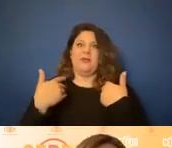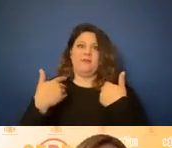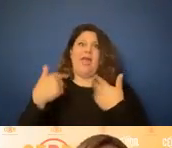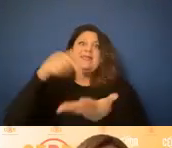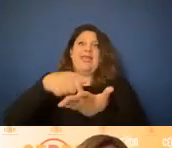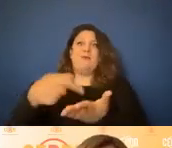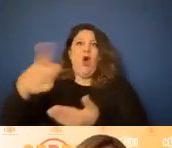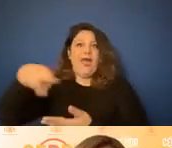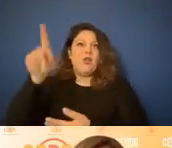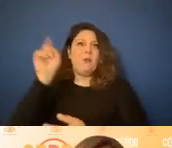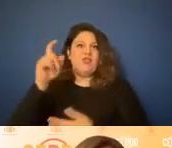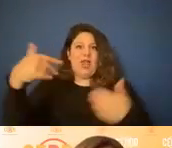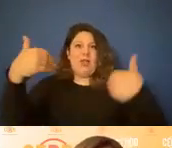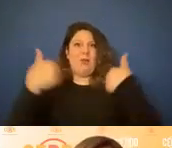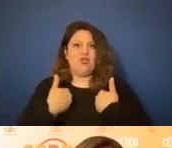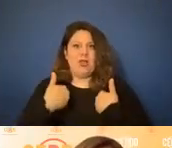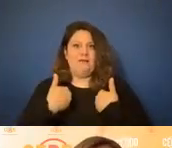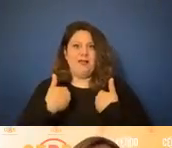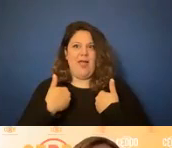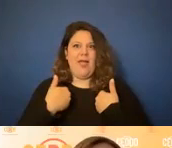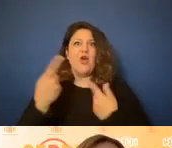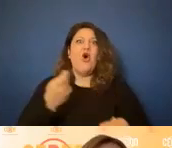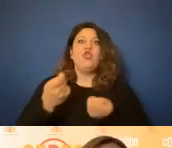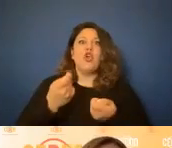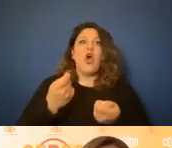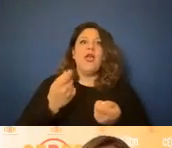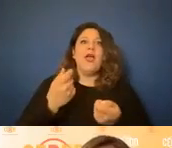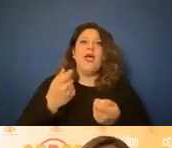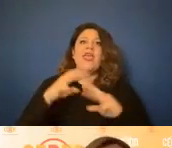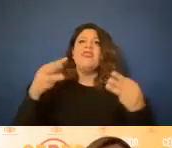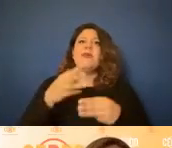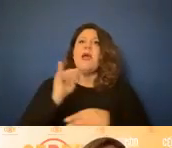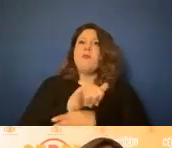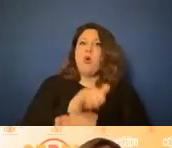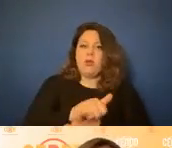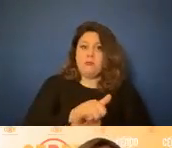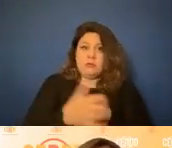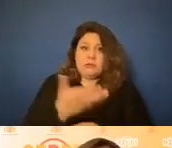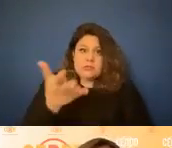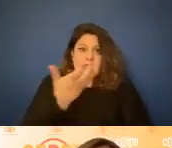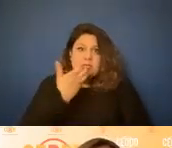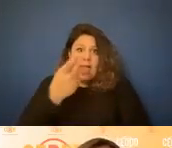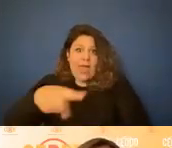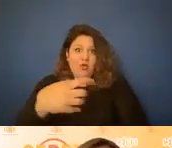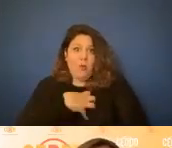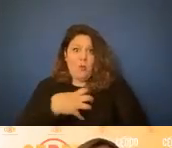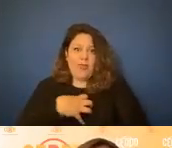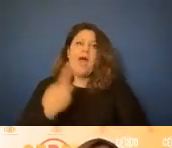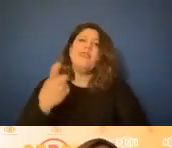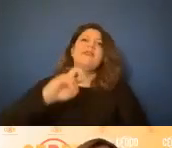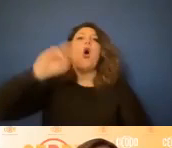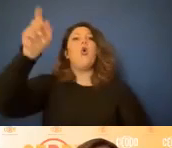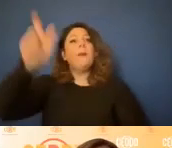acuerdo? Entonces, esto es lo que tenemos que empezar a manejar. Hay que empezar a intervenir todos en un grupo con alguien externo que movilice, que nos